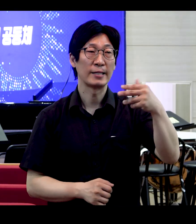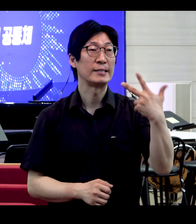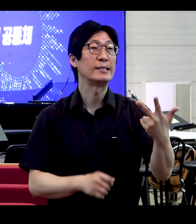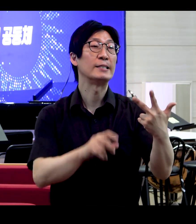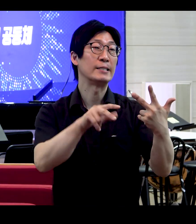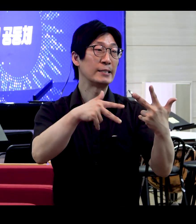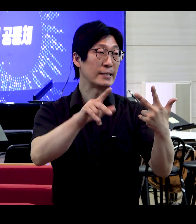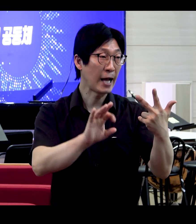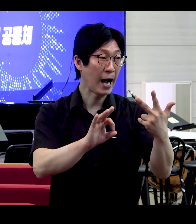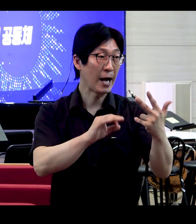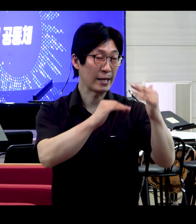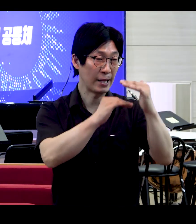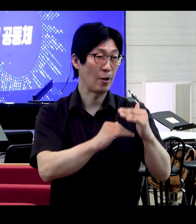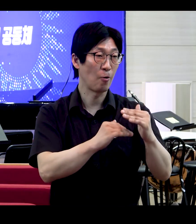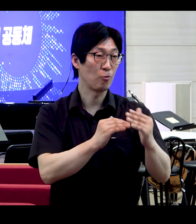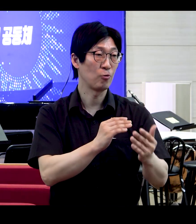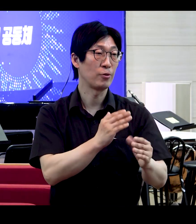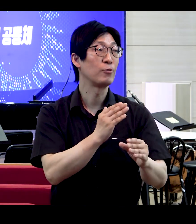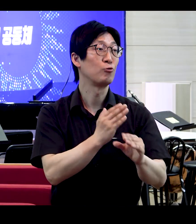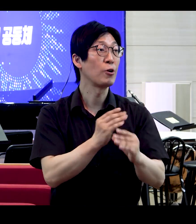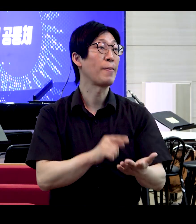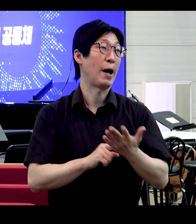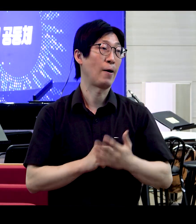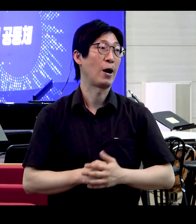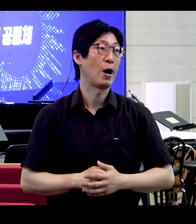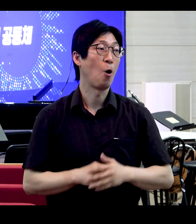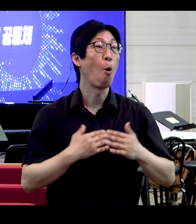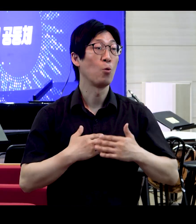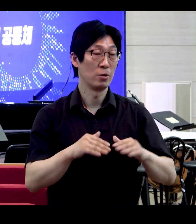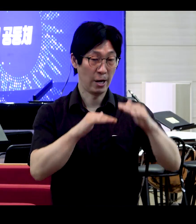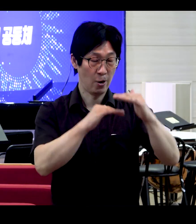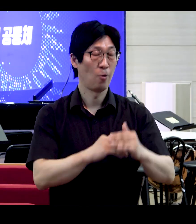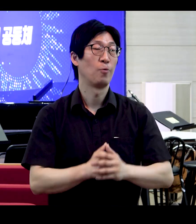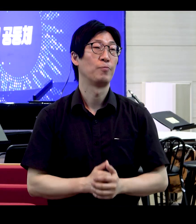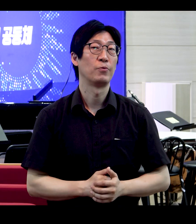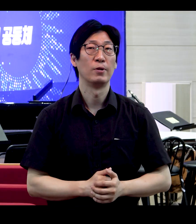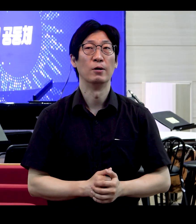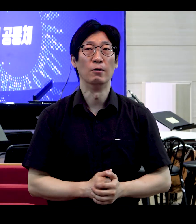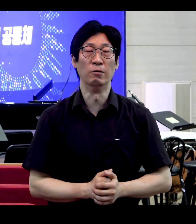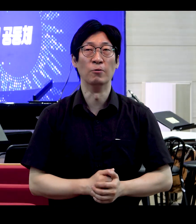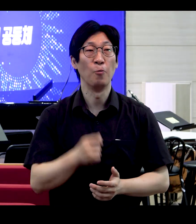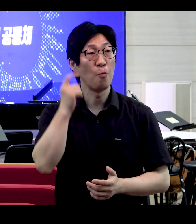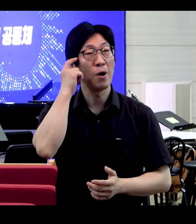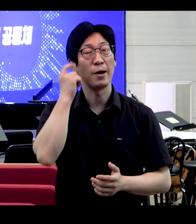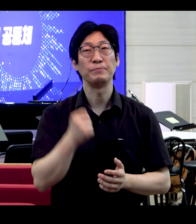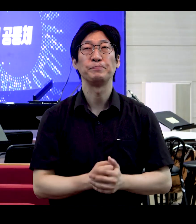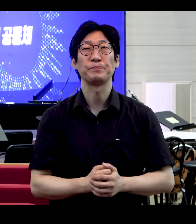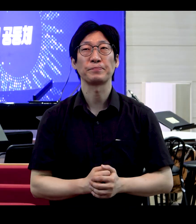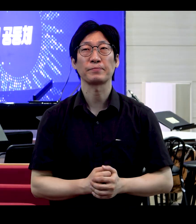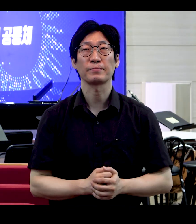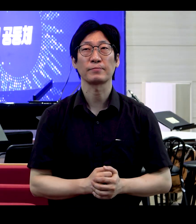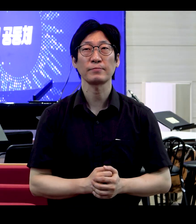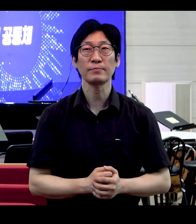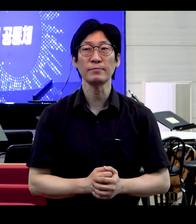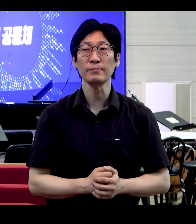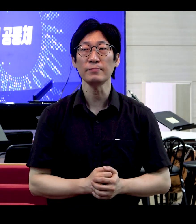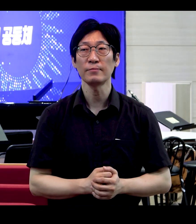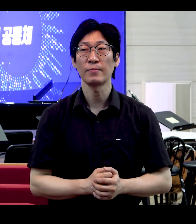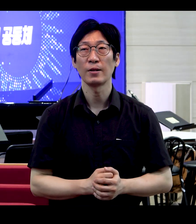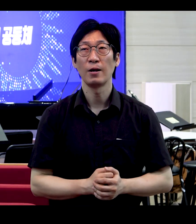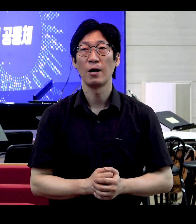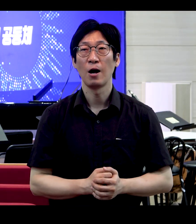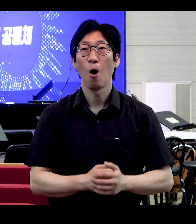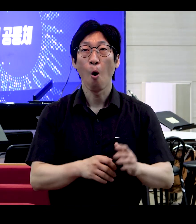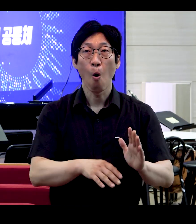창세기 7장의 앞부분이에요. 오늘 본문인 창세기 7장의 앞부분이에요. 왜냐하면요, 이 부분이 어떤 얘기냐,